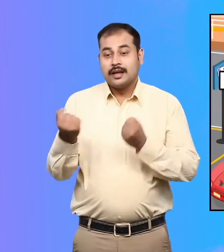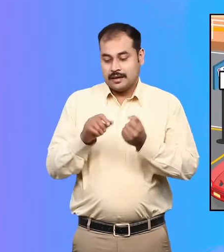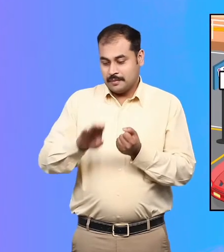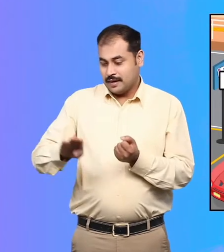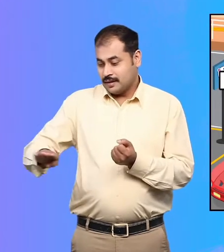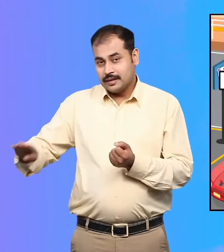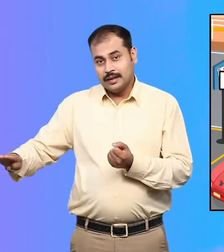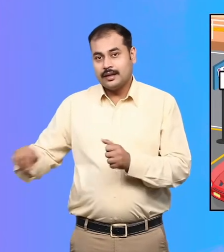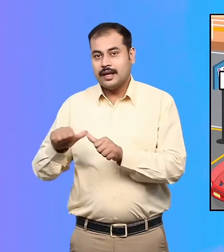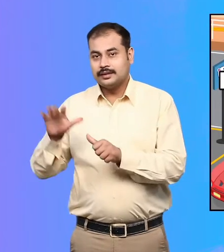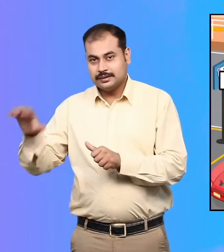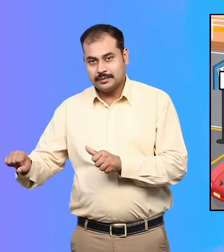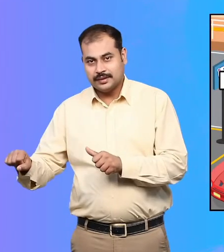की सुरम्य पार्किंग